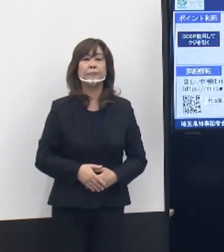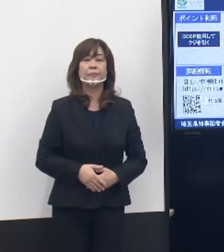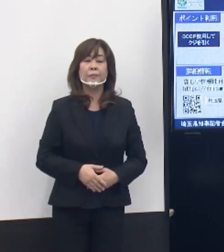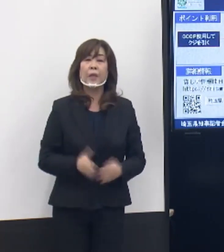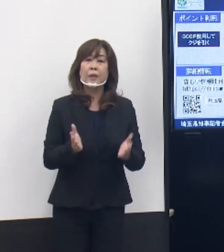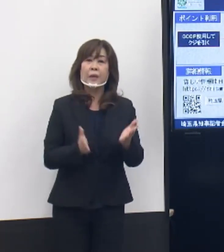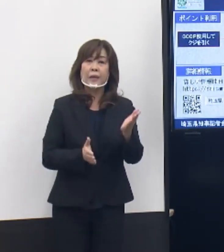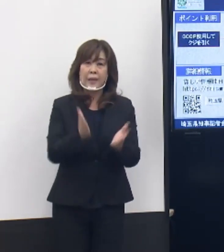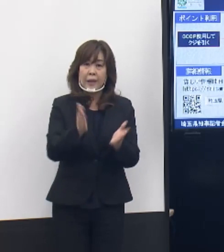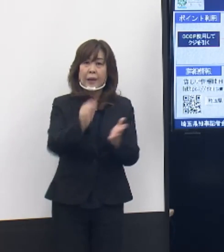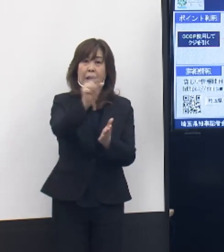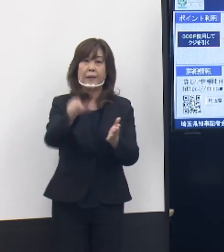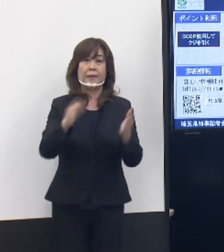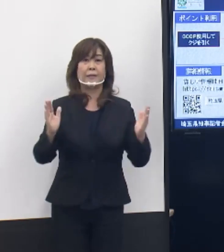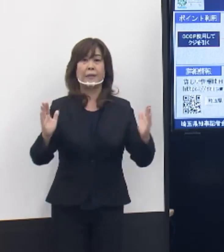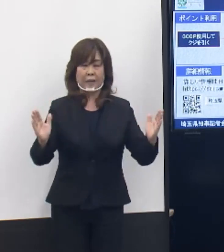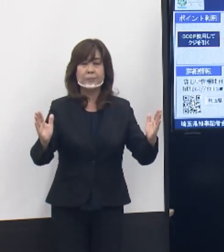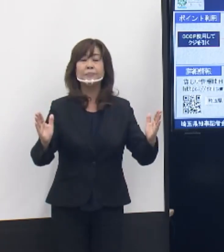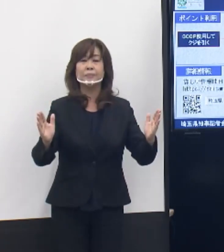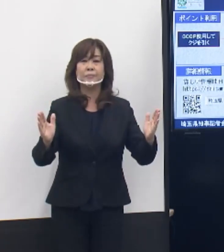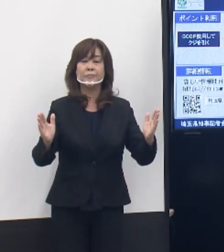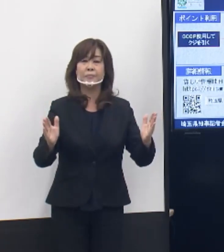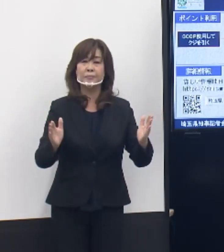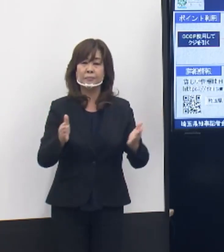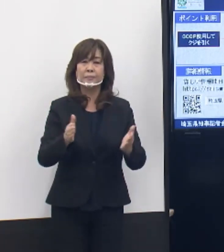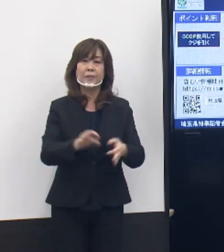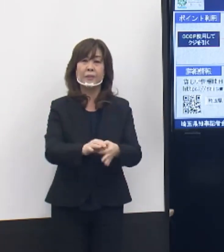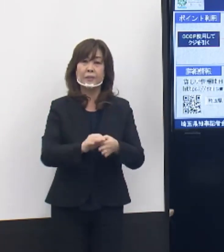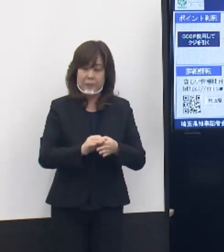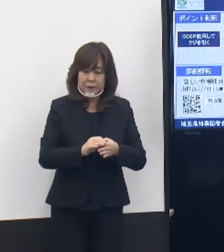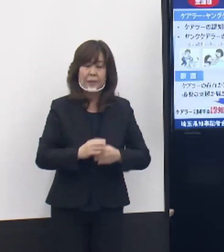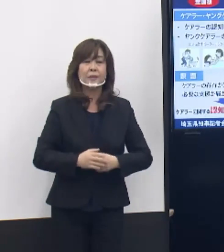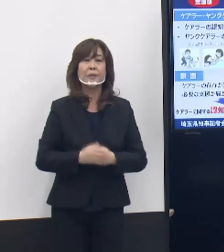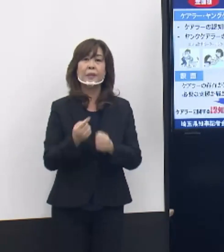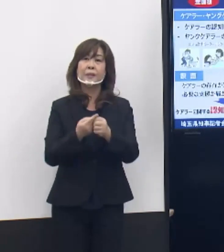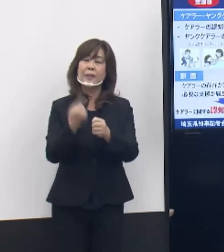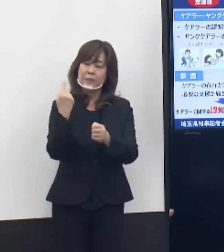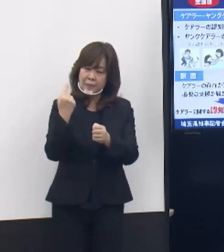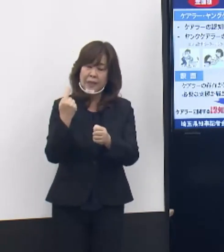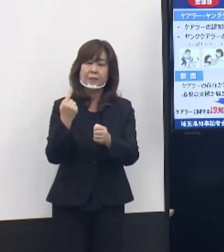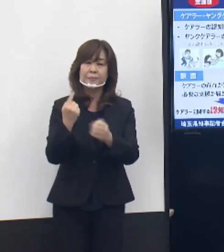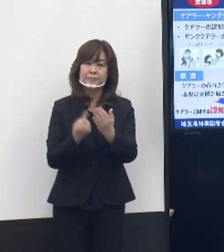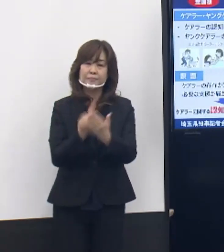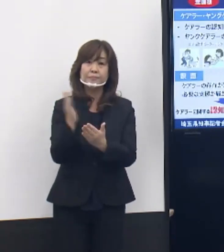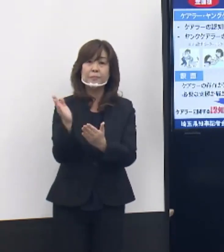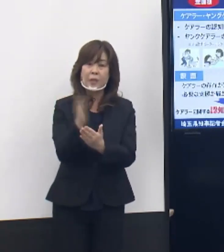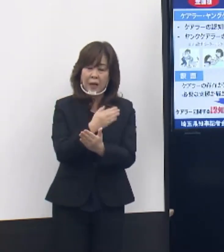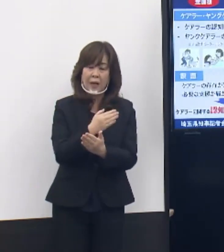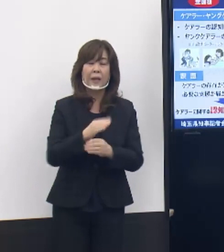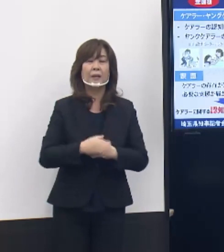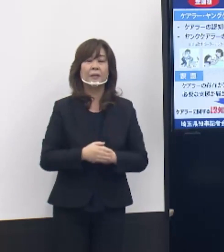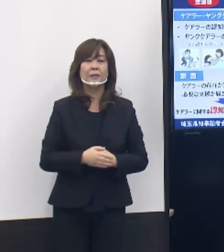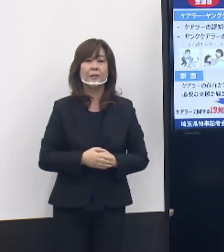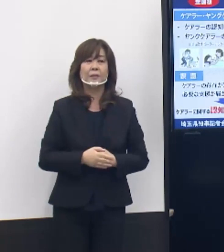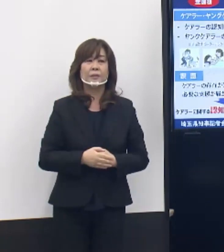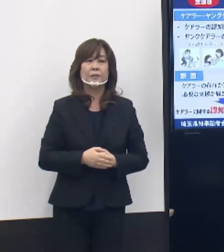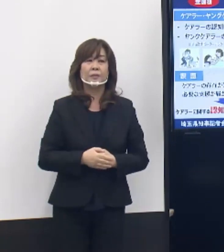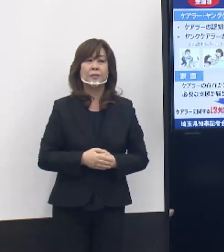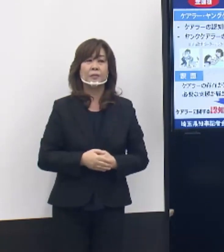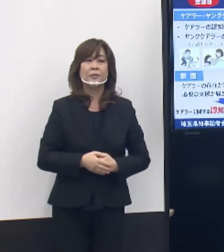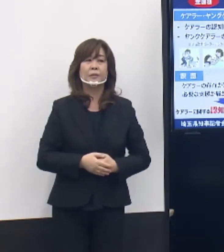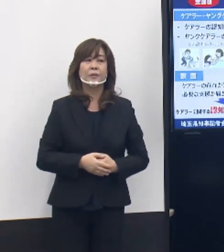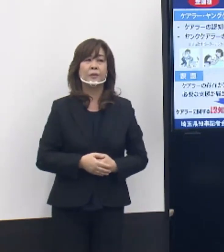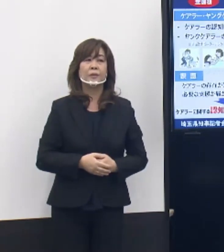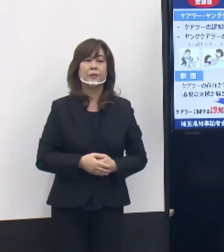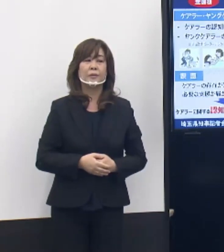関係なんですけれども、昨年のケアラー調査から1年ほど経っているわけなんですけれども、認知度が向